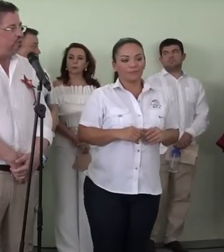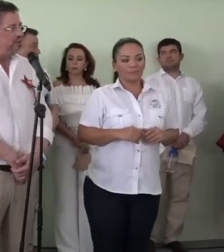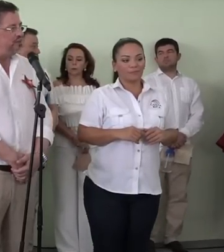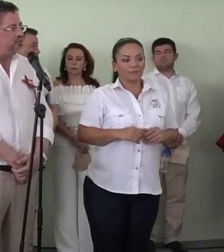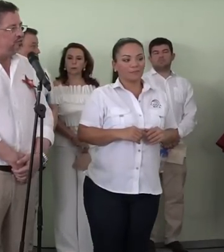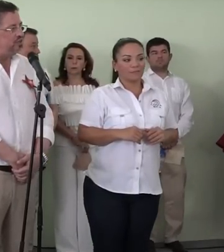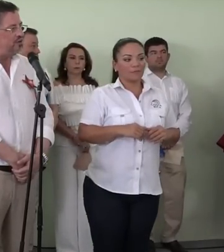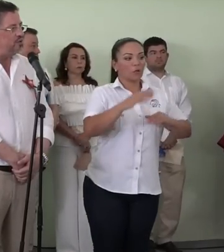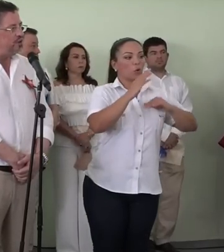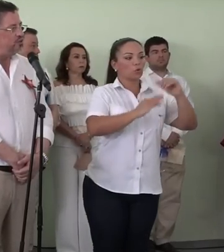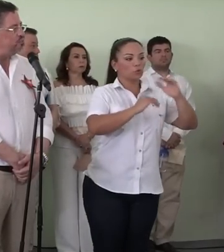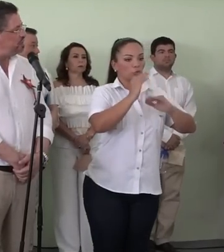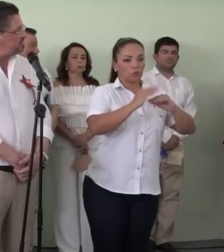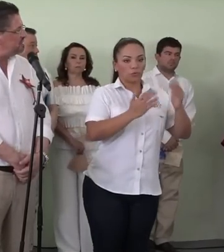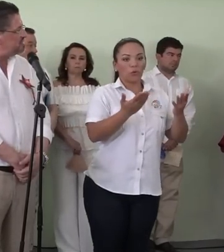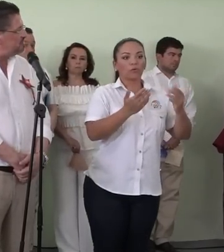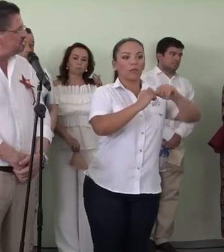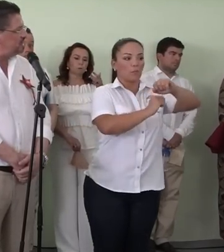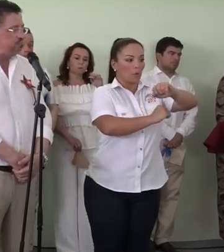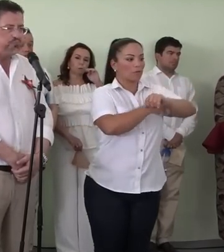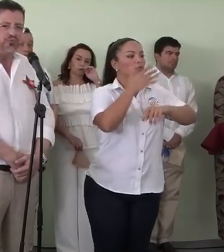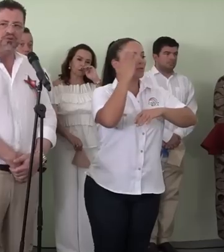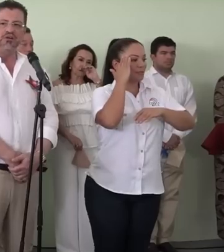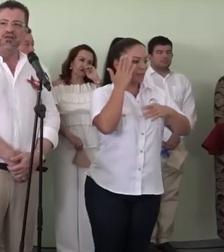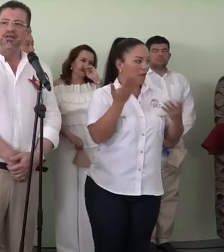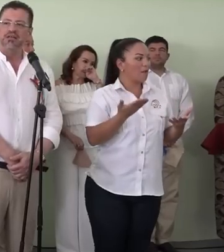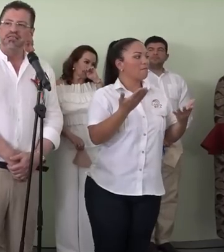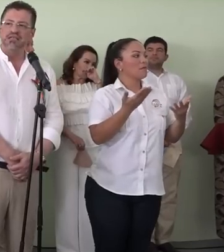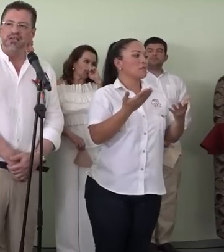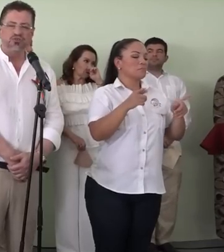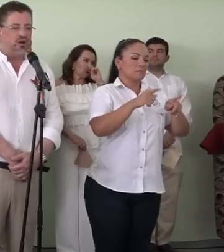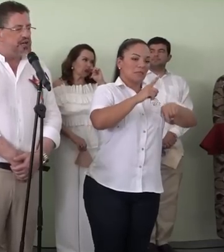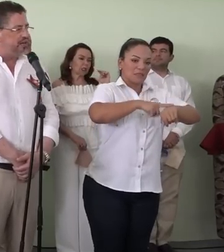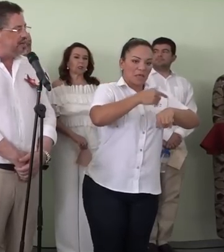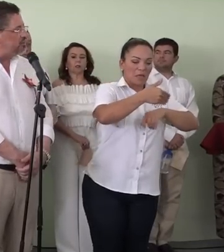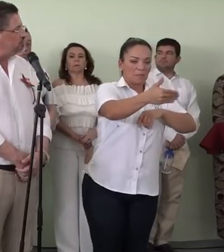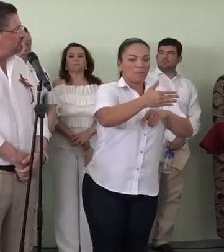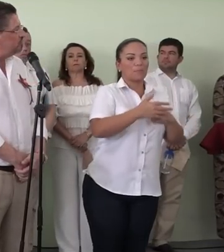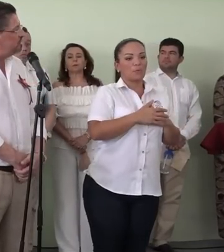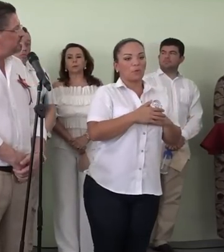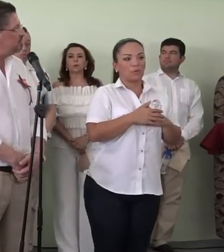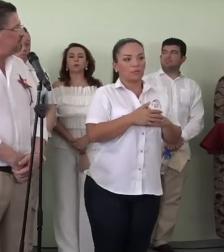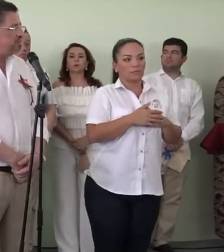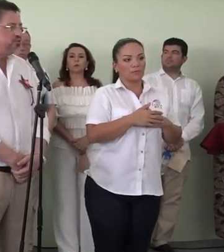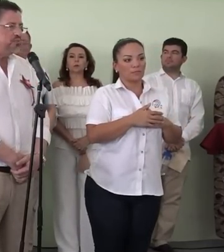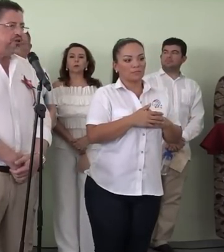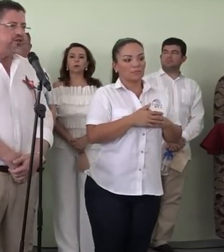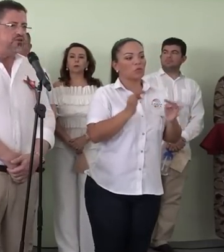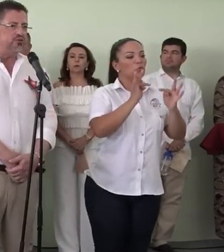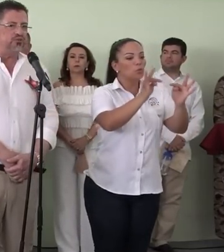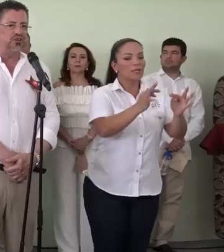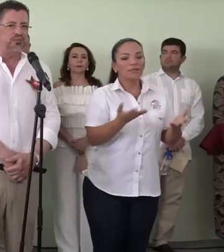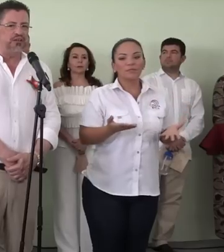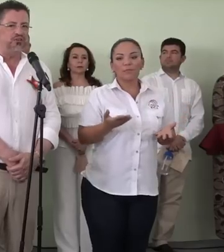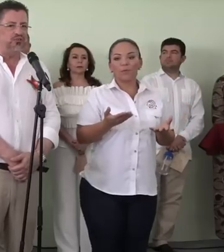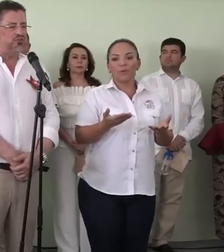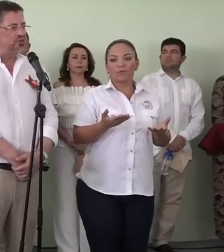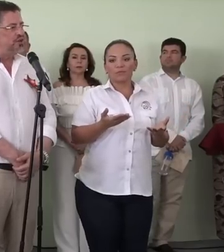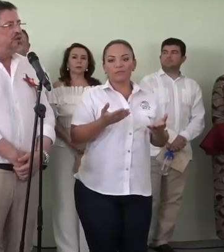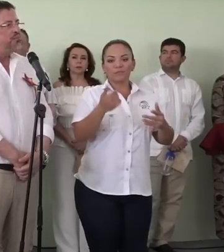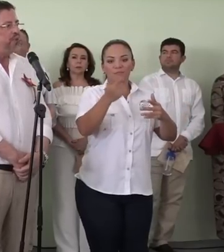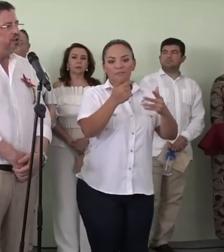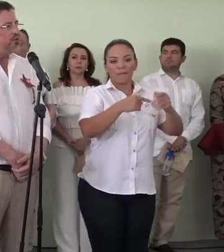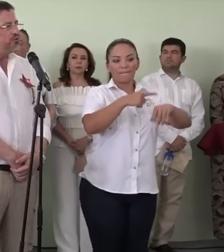construcción de un puente, uno sabe cuándo empieza, lleva tiempo, si eso va a generar turismo y en qué plazo depende de otros